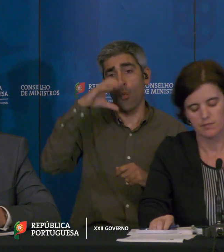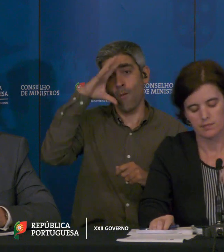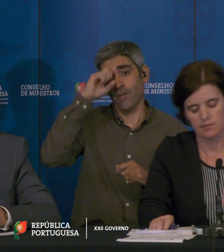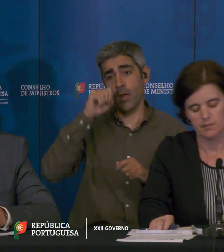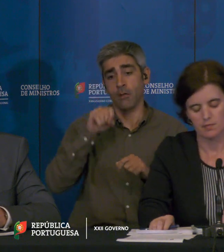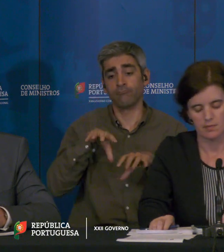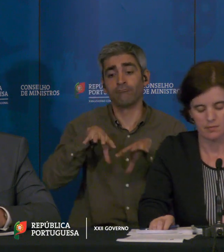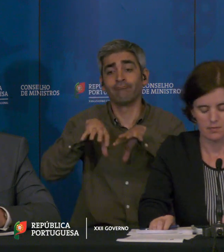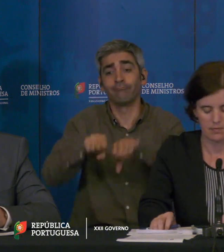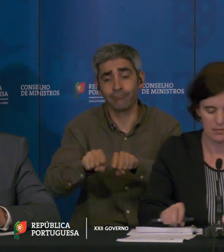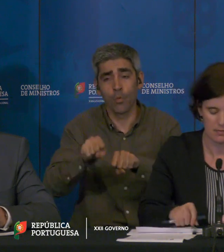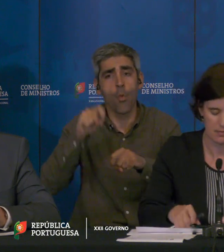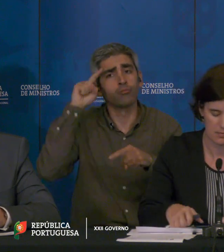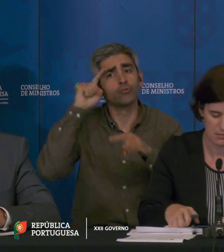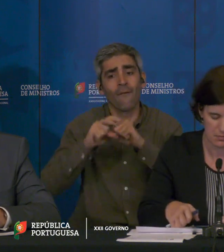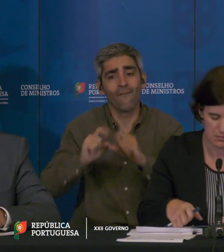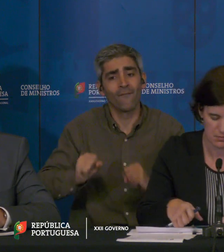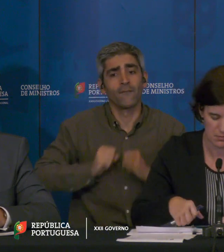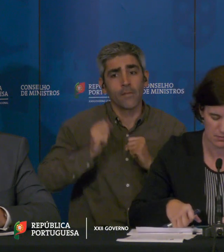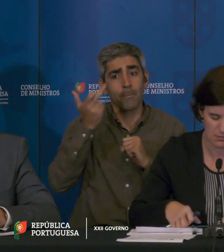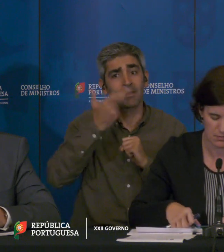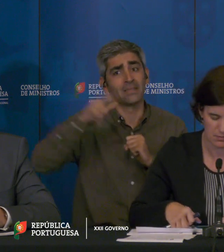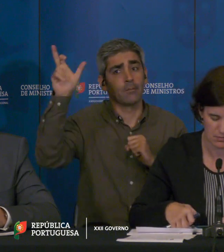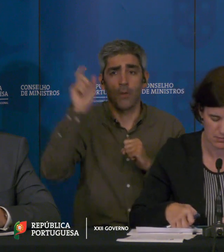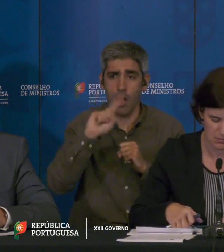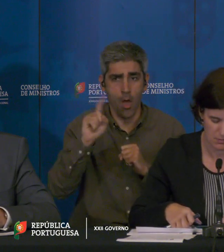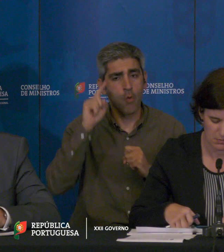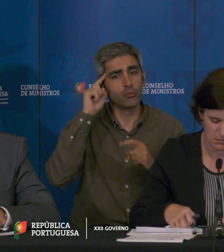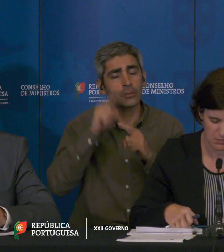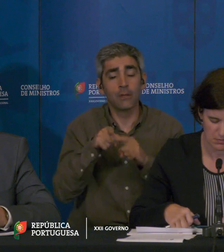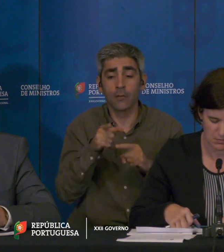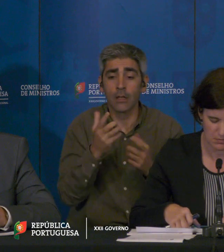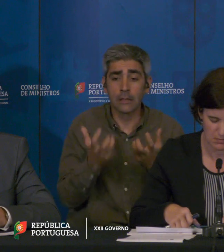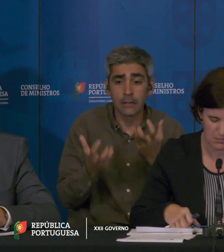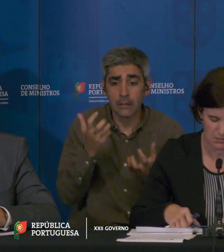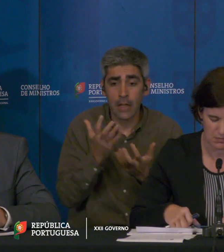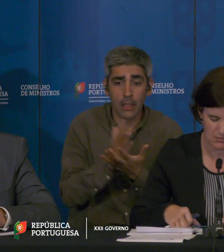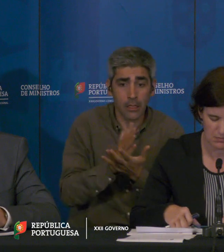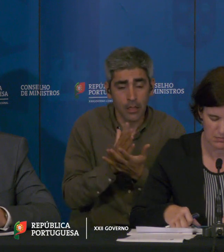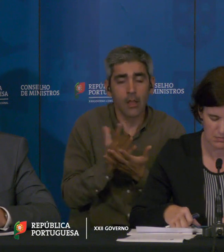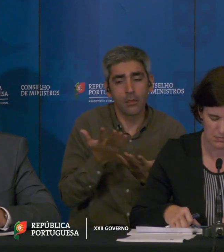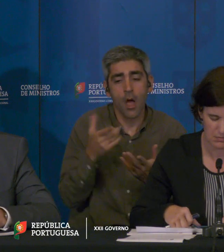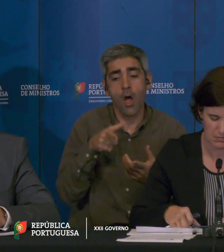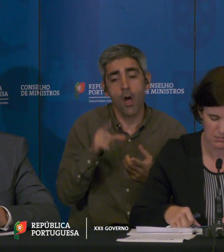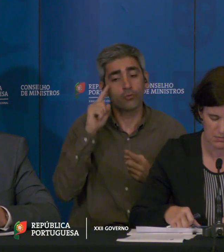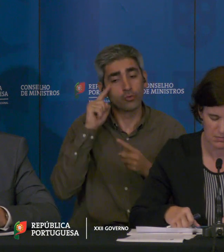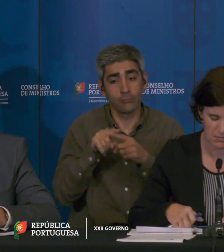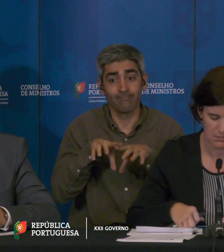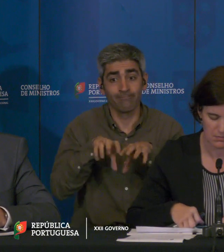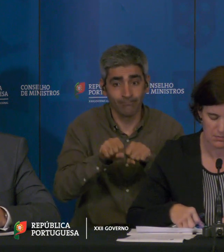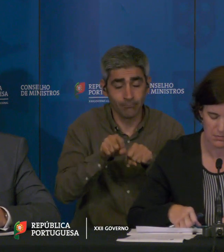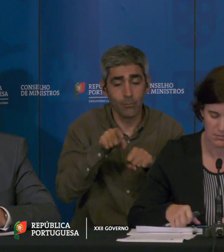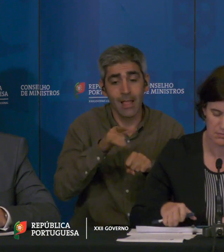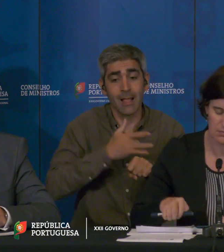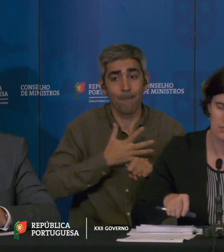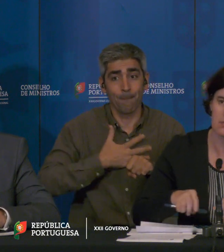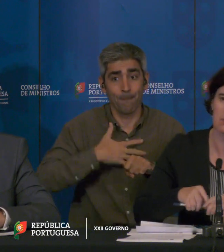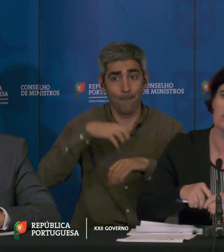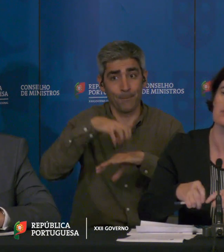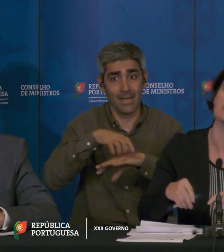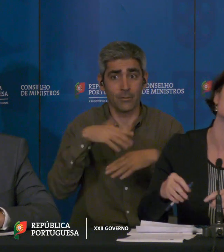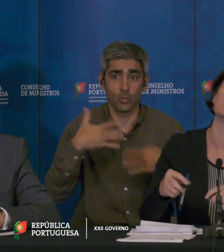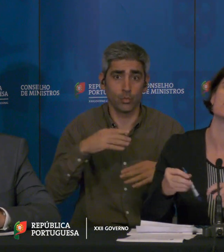caráter duradouro, visa resolver este problema de impasse acionista para uma empresa que é uma empresa que atua no mercado e tem